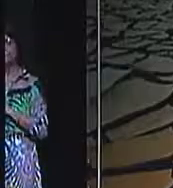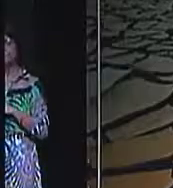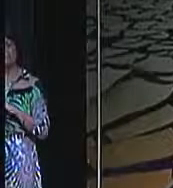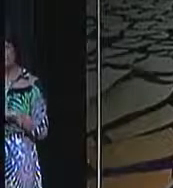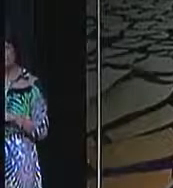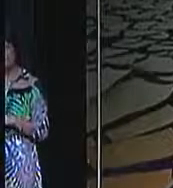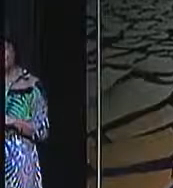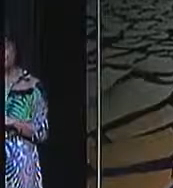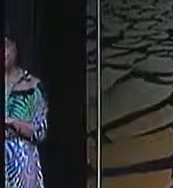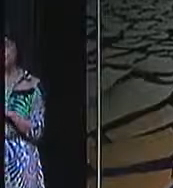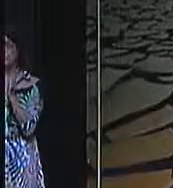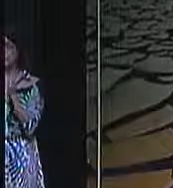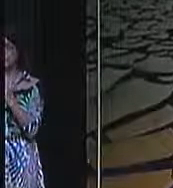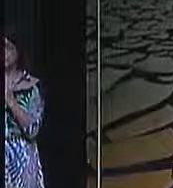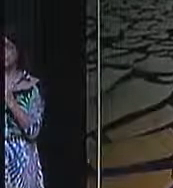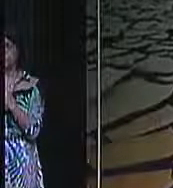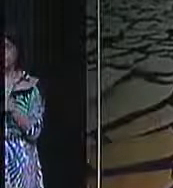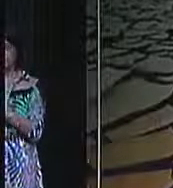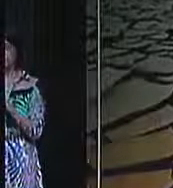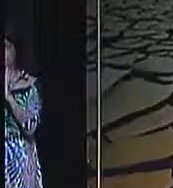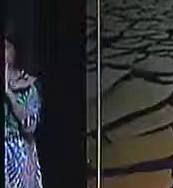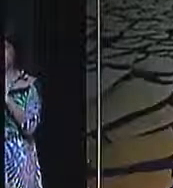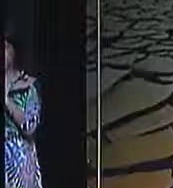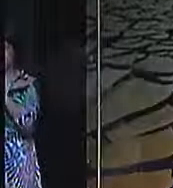amém deus abençoe